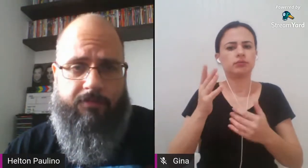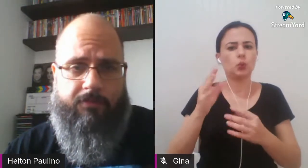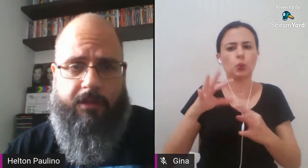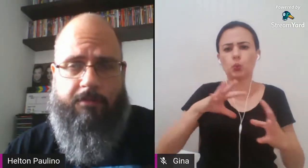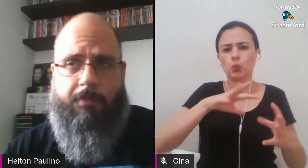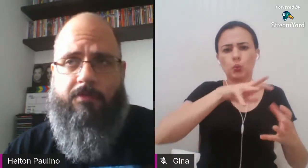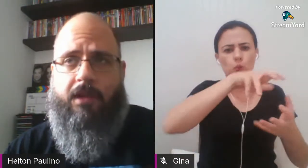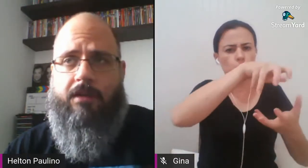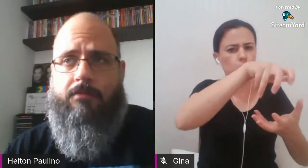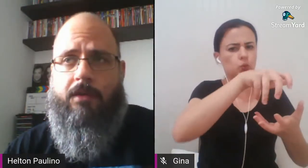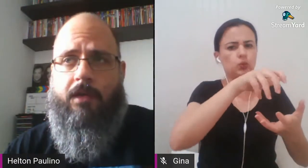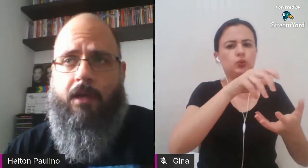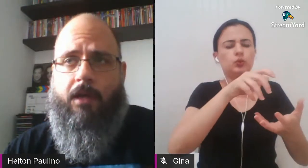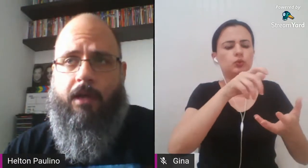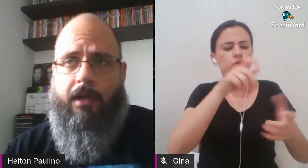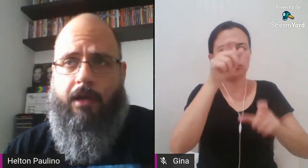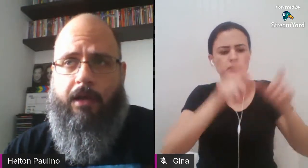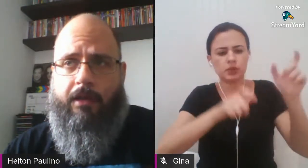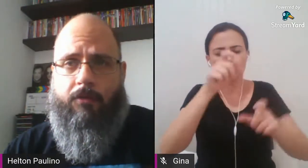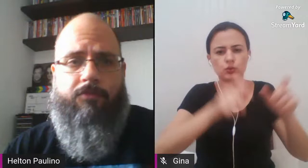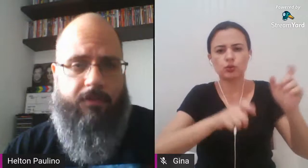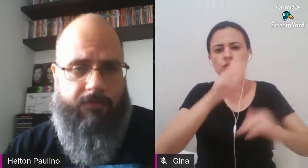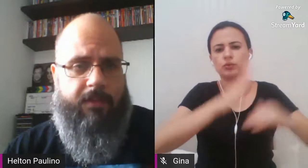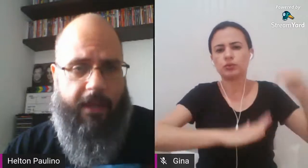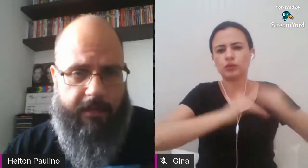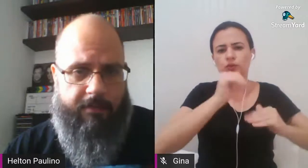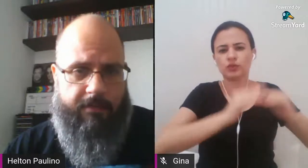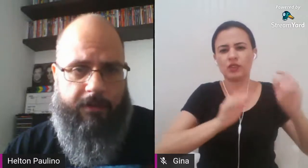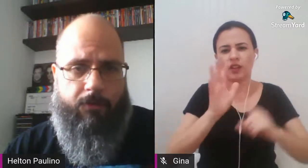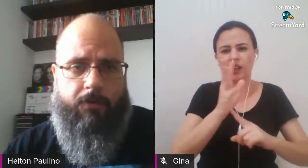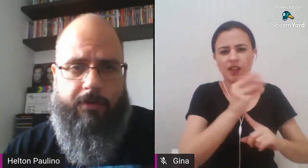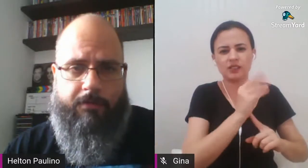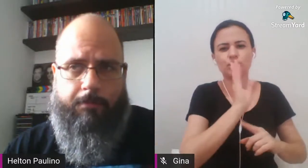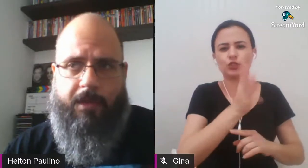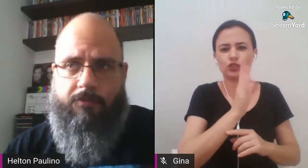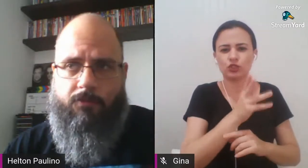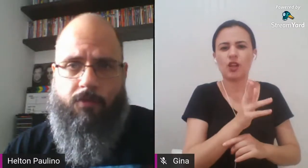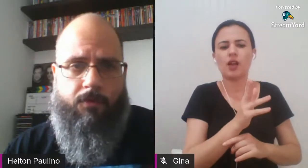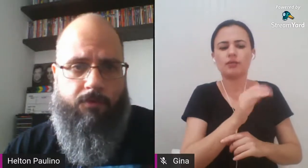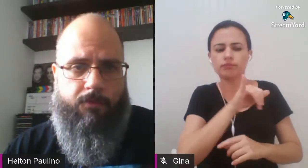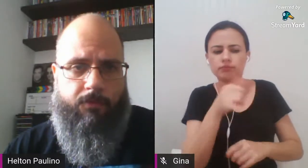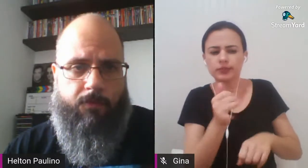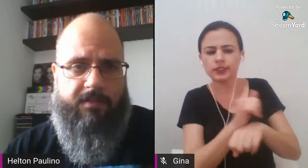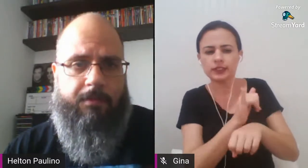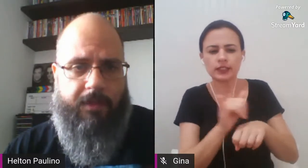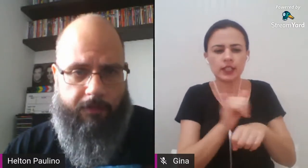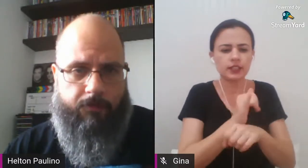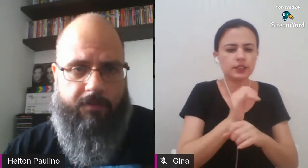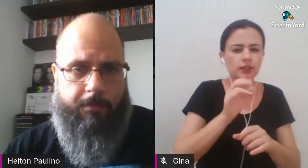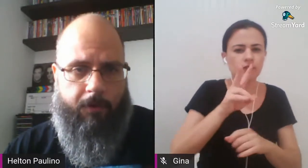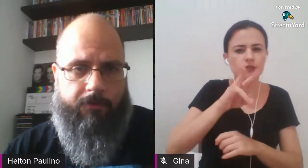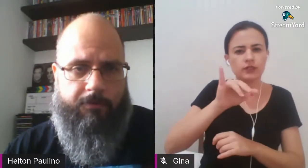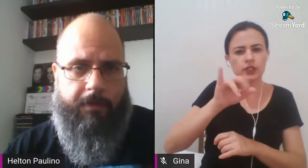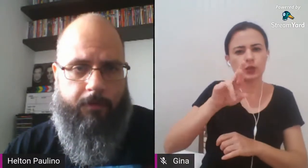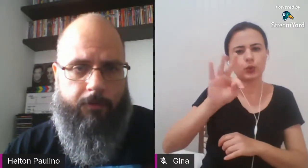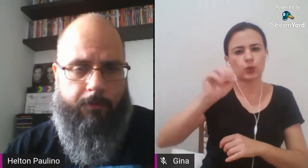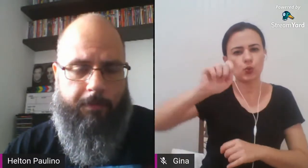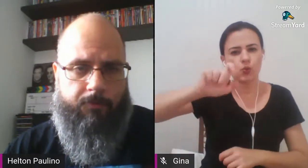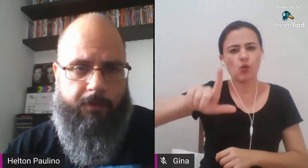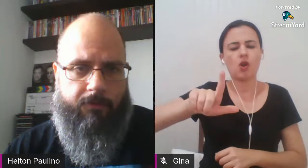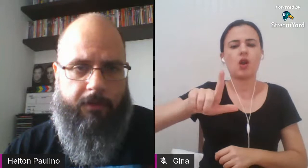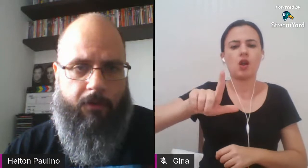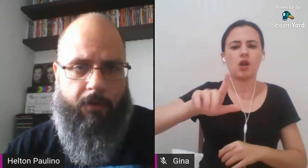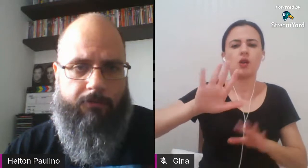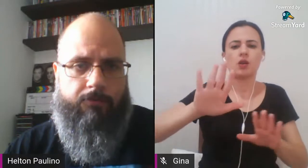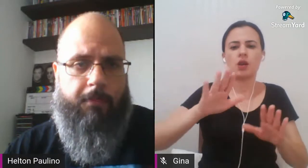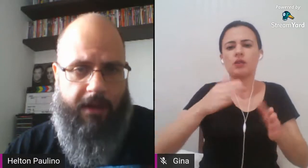já utilizavam-se desse processo, inclusive em décadas anteriores, mesmo com as limitações impostas